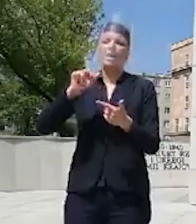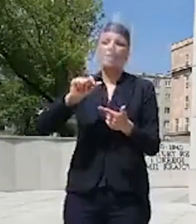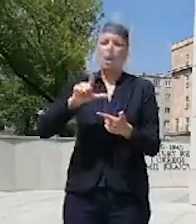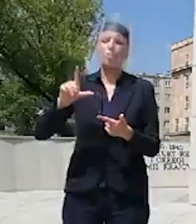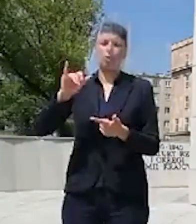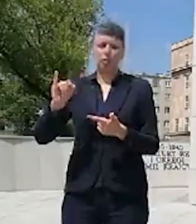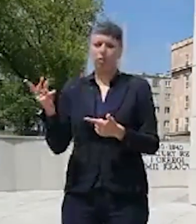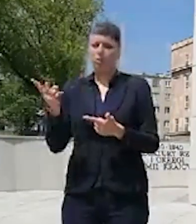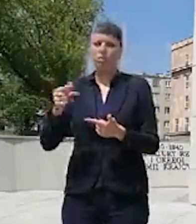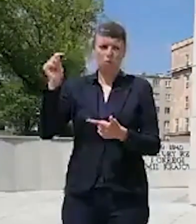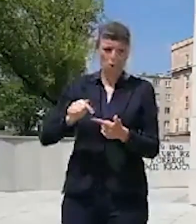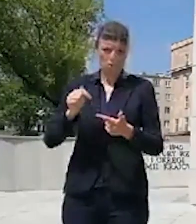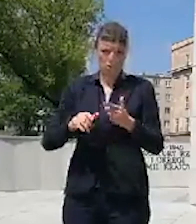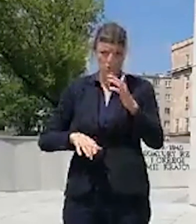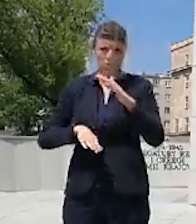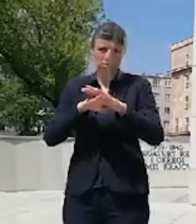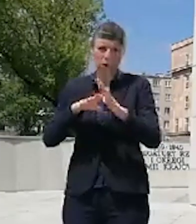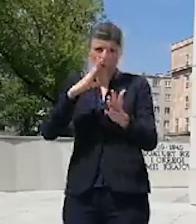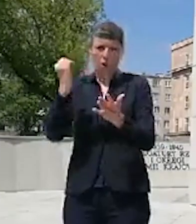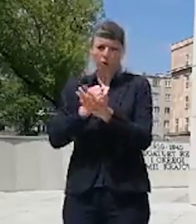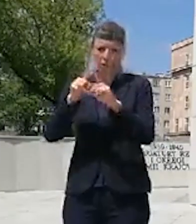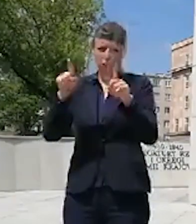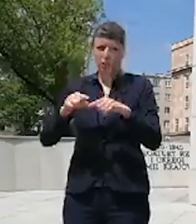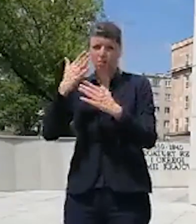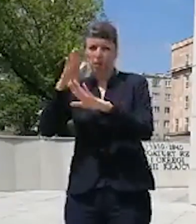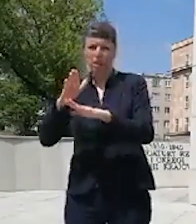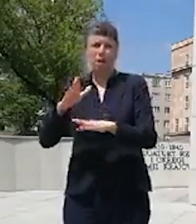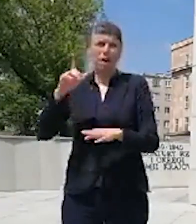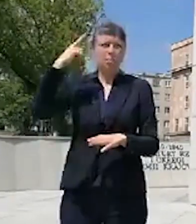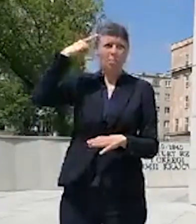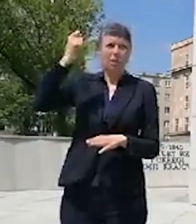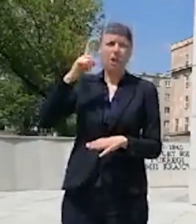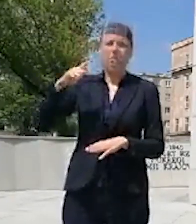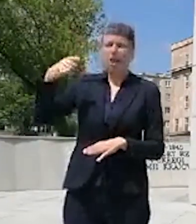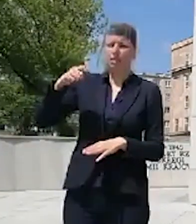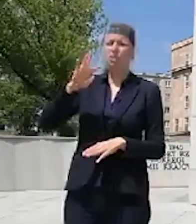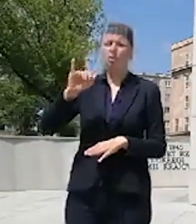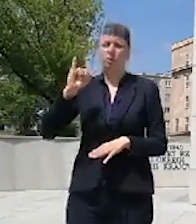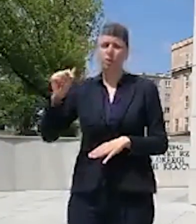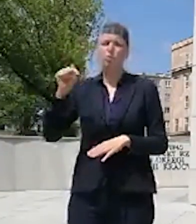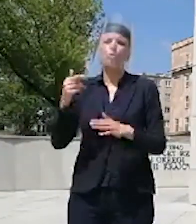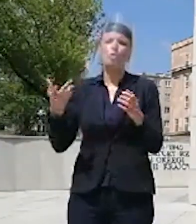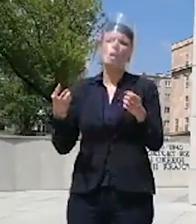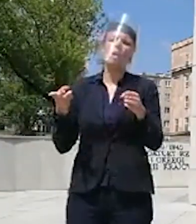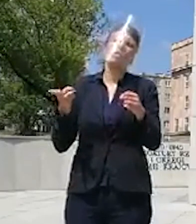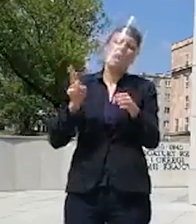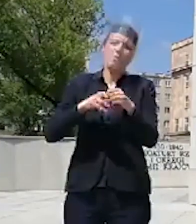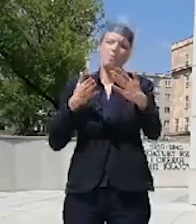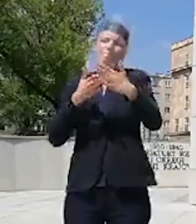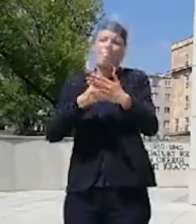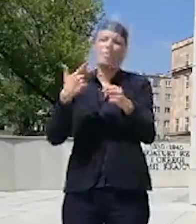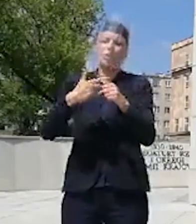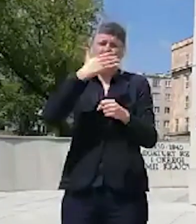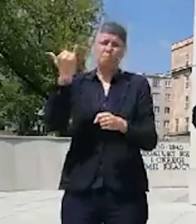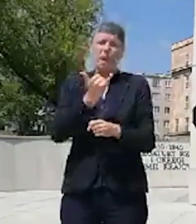O ile dobrze pamiętam, prezydent Rafał Trzaskowski musi to zrobić chyba do 30 maja, a więc ma jeszcze kilka dni. Nowością w tym zakresie jest nie